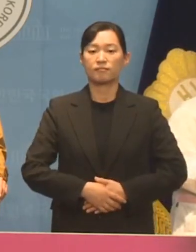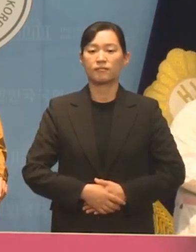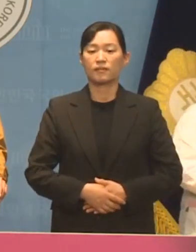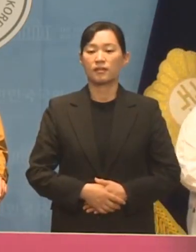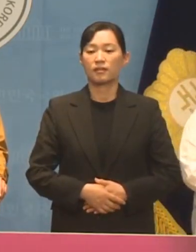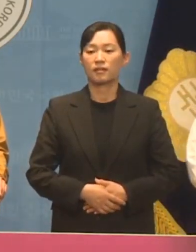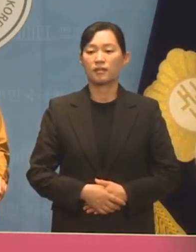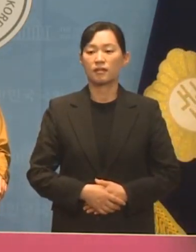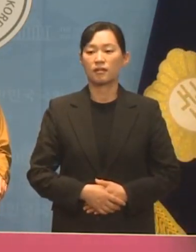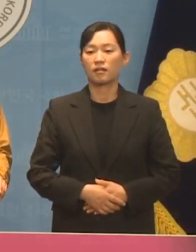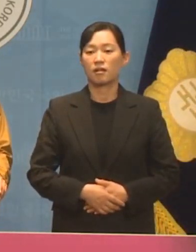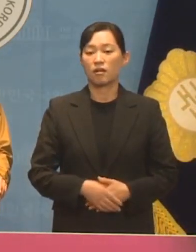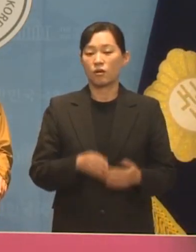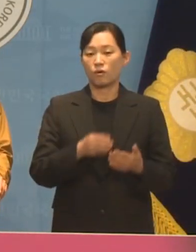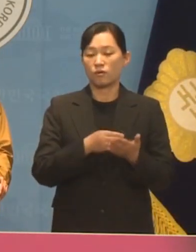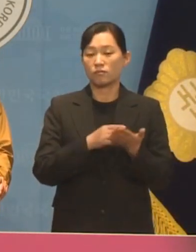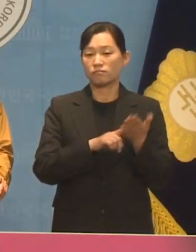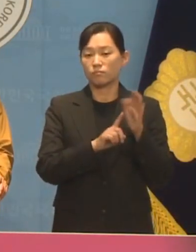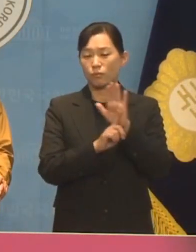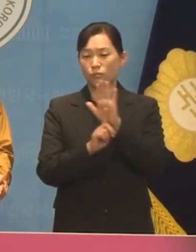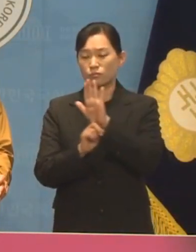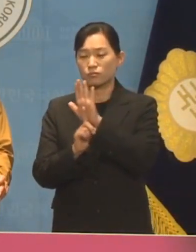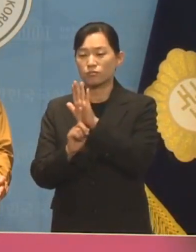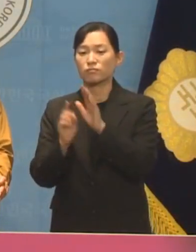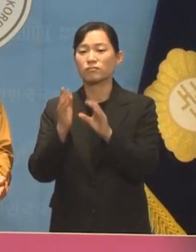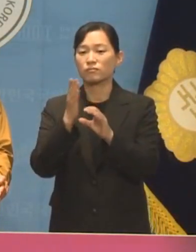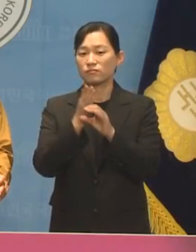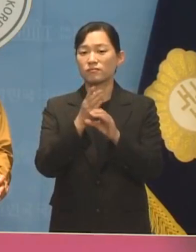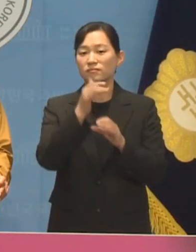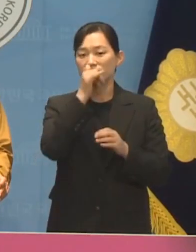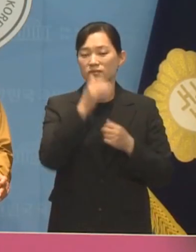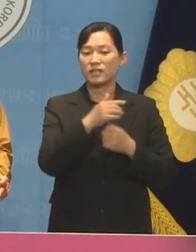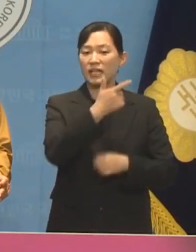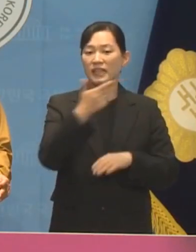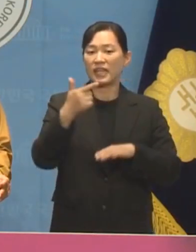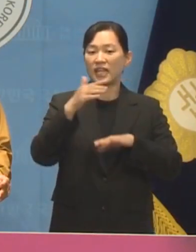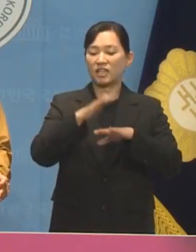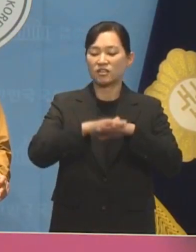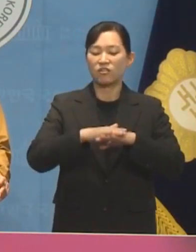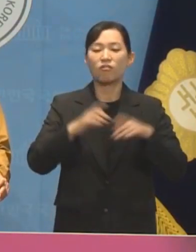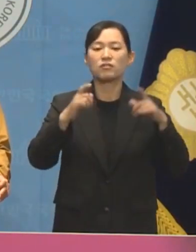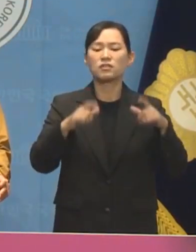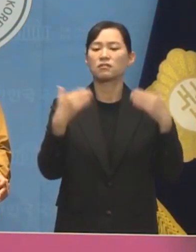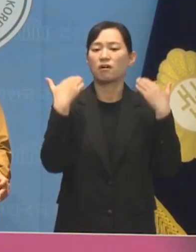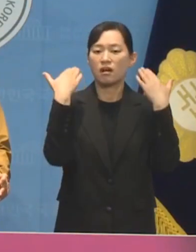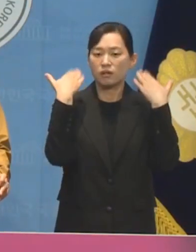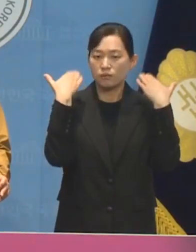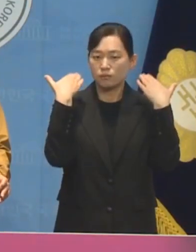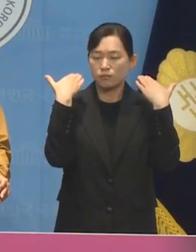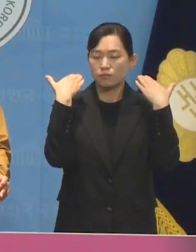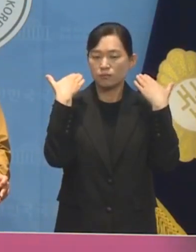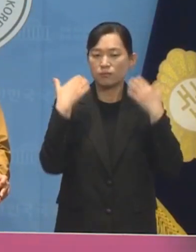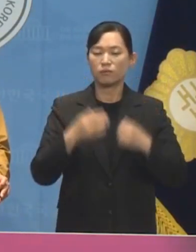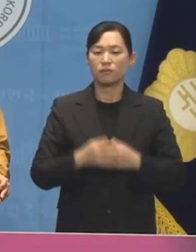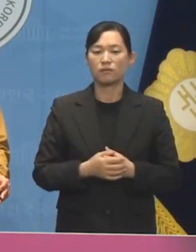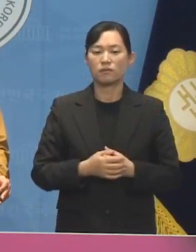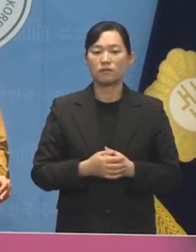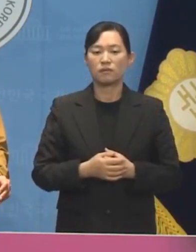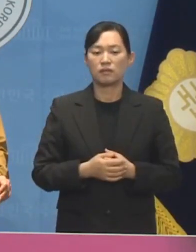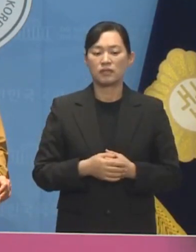언론에서 좀 보도가 되고 있습니다. 지금 대전 지역 학교에서